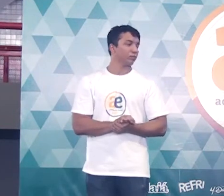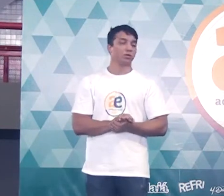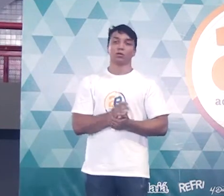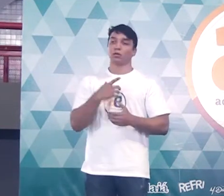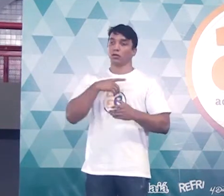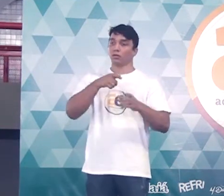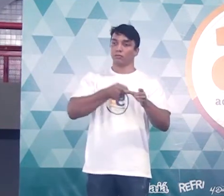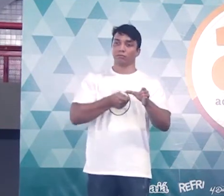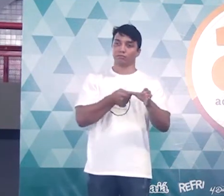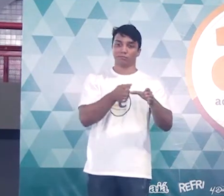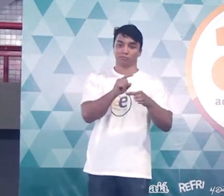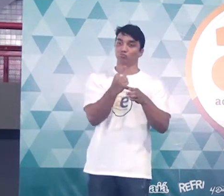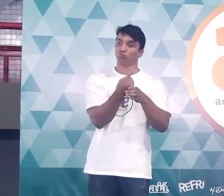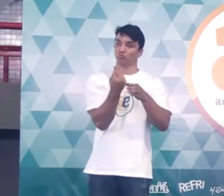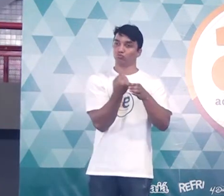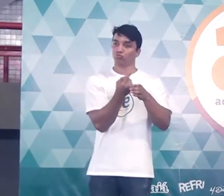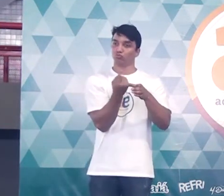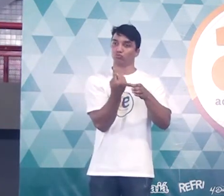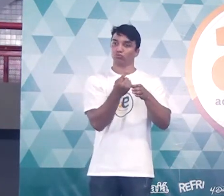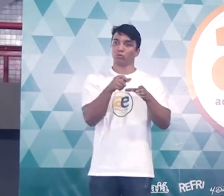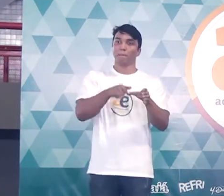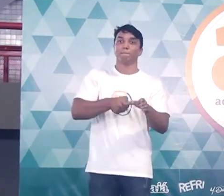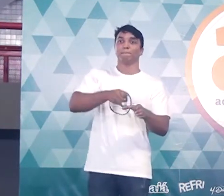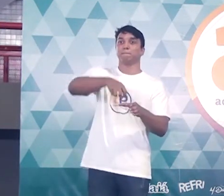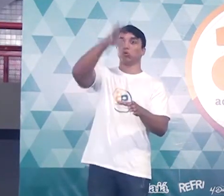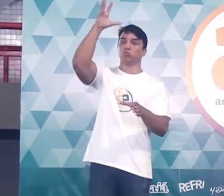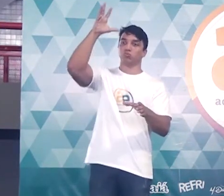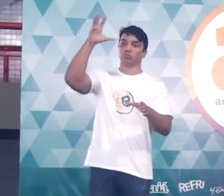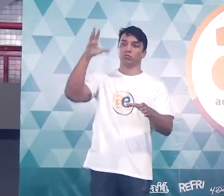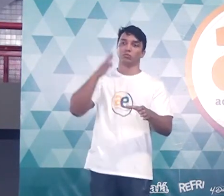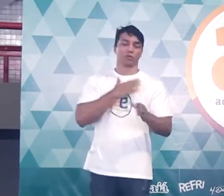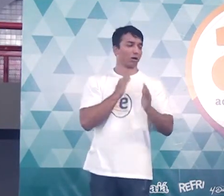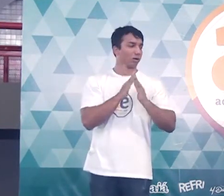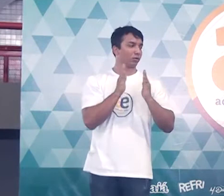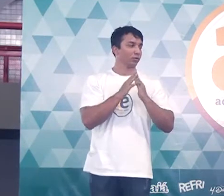tampa bateu no topo, que prendeu